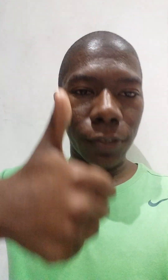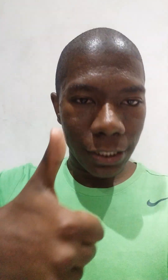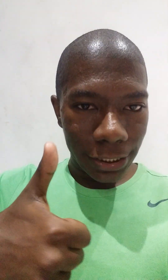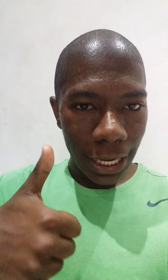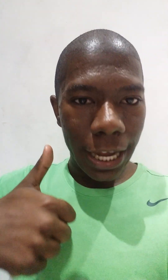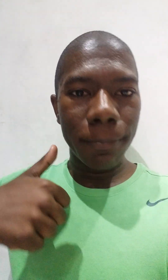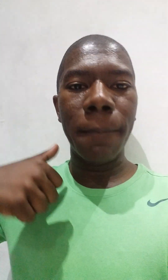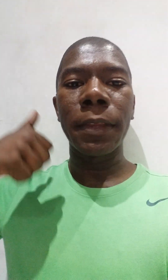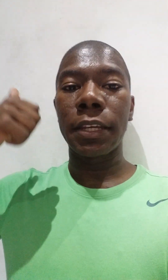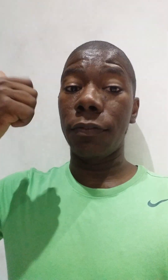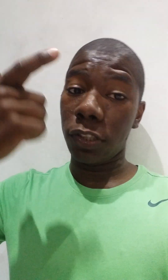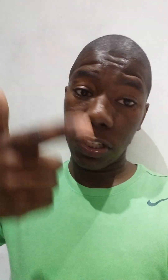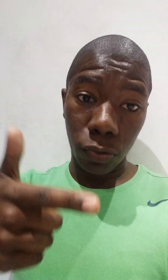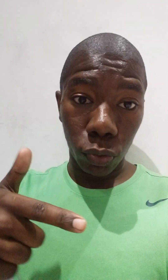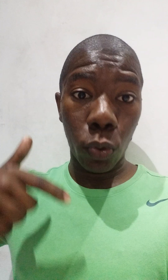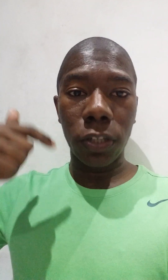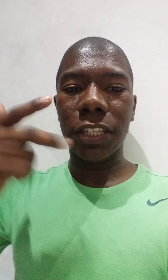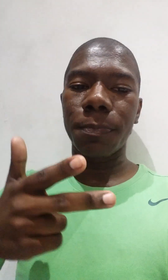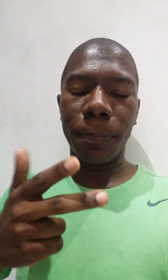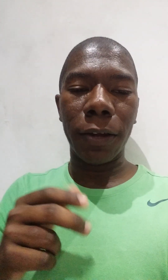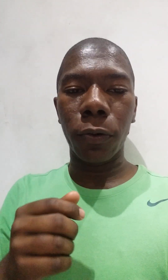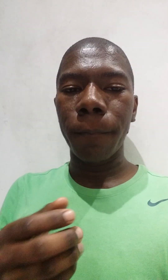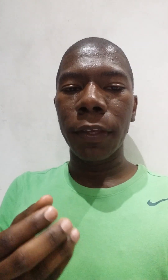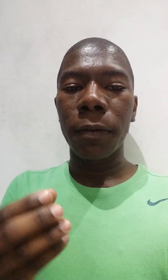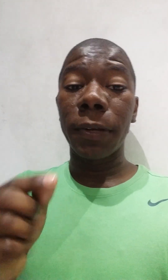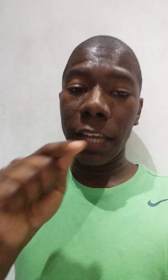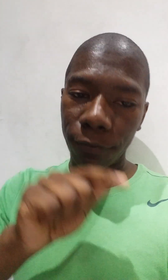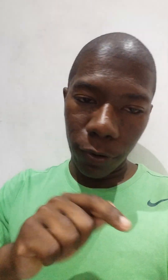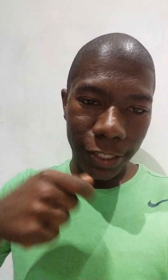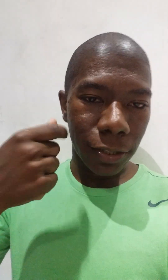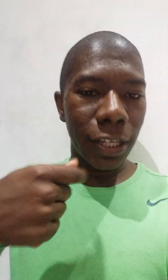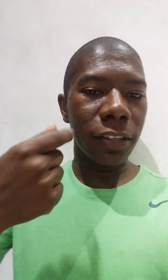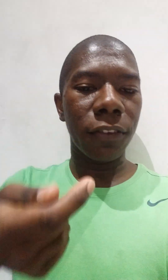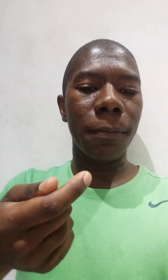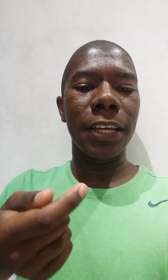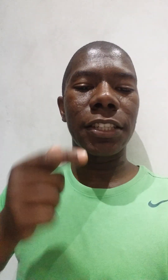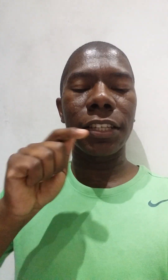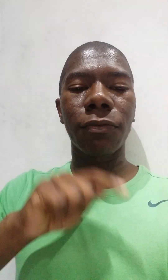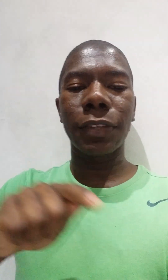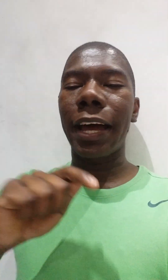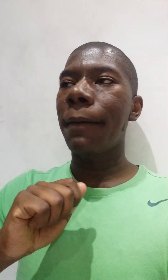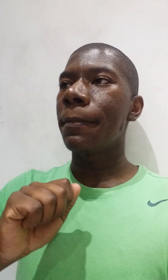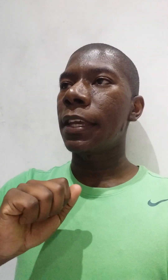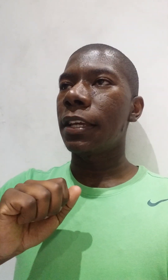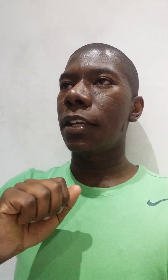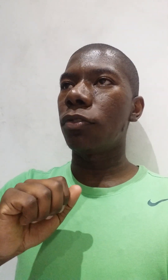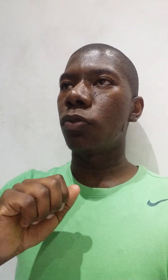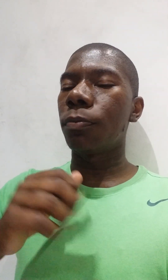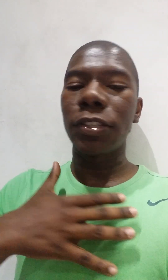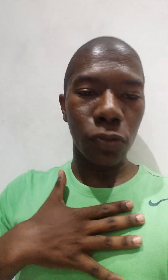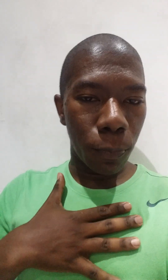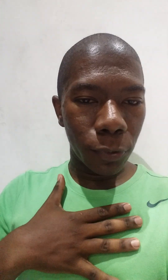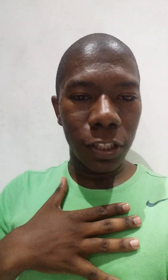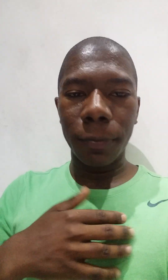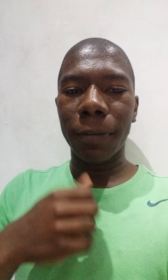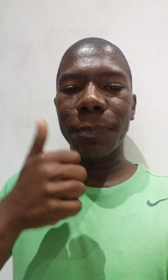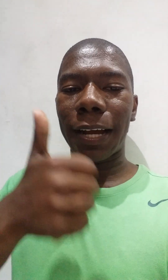você saiba que você estudou que você se preparou porque vou ressaltar aqui novamente você não tá indo me desculpa o termo mais pra